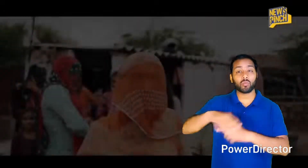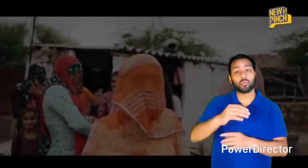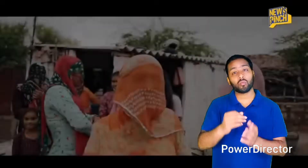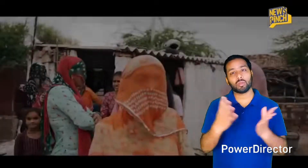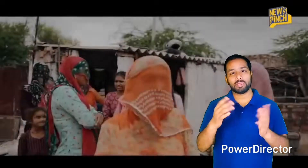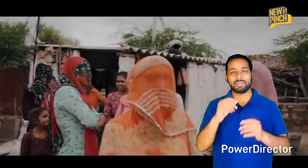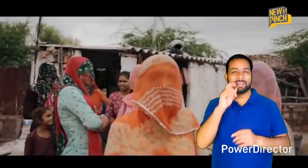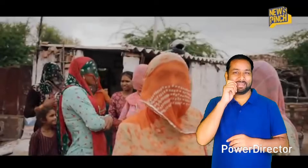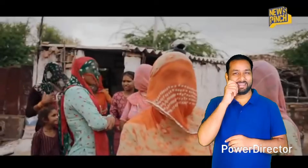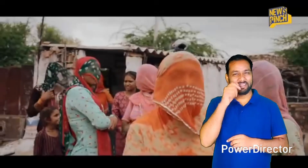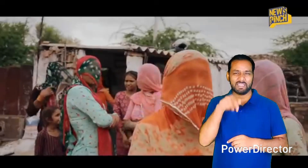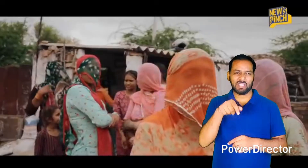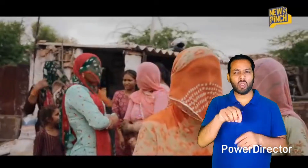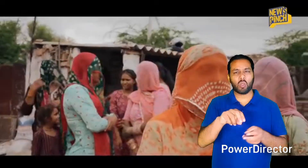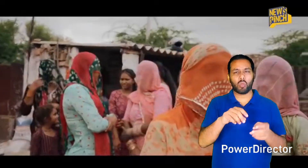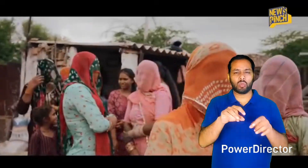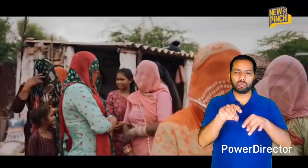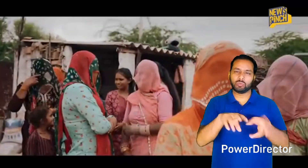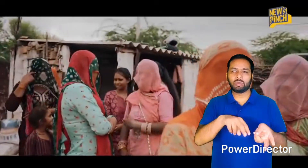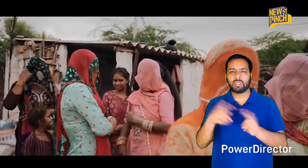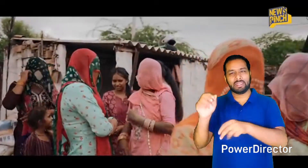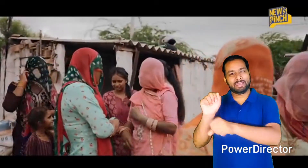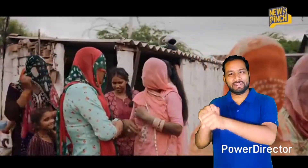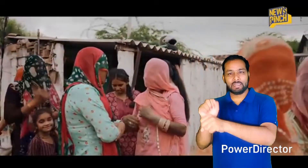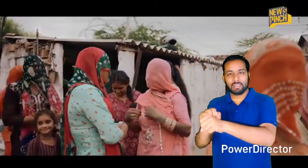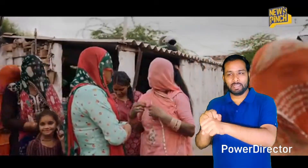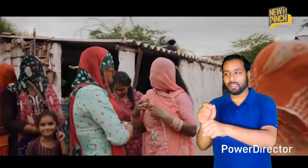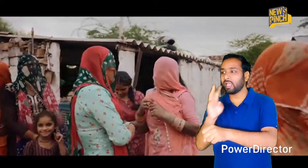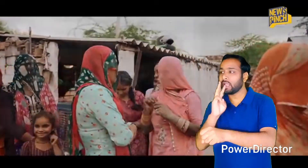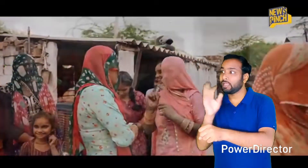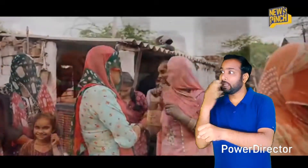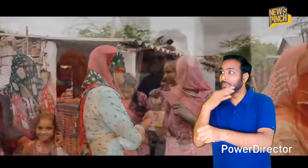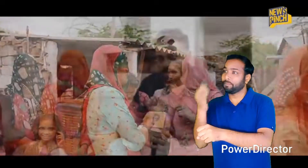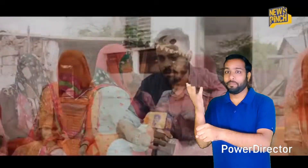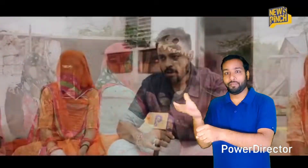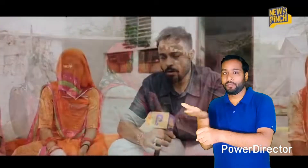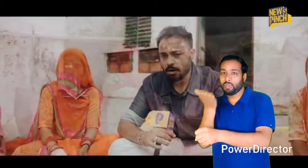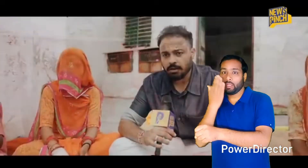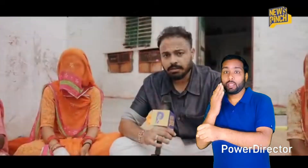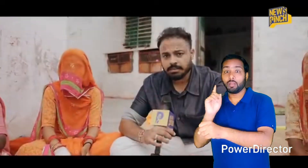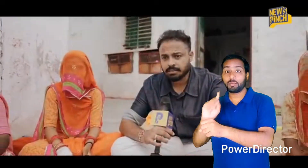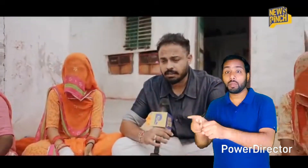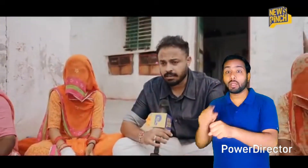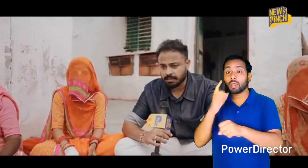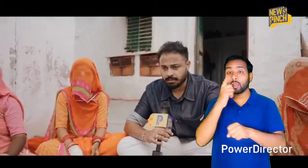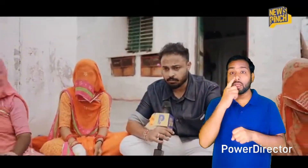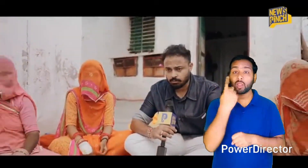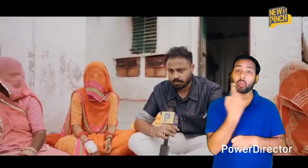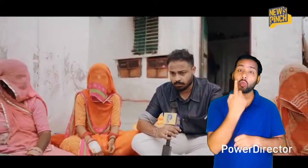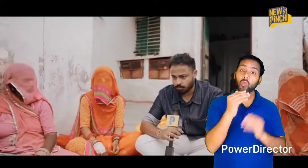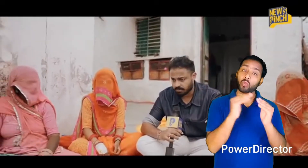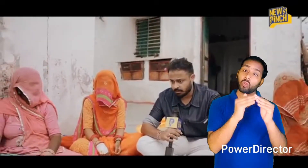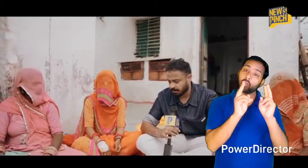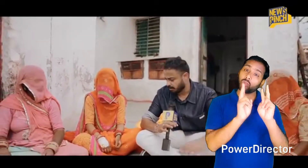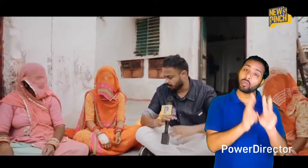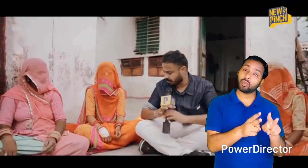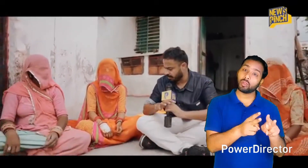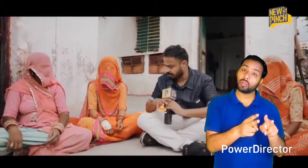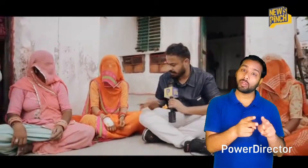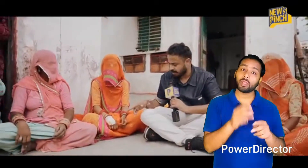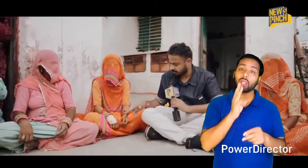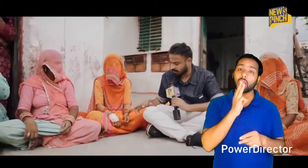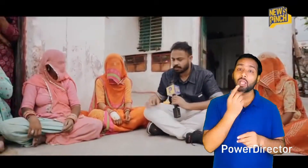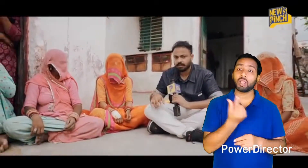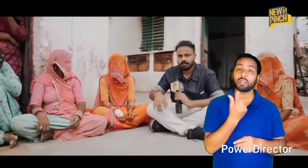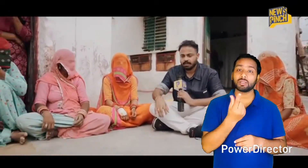क्योंकि पुरुष तो एक बार होता है कि दूसरे शहर चले गए काम करने के लिए, इनको घरों में रहना पड़ता है। और किस तरीके की इनको दिक्कतों का सामना करना पड़